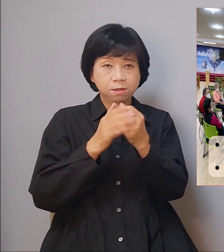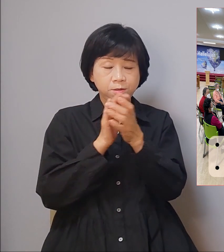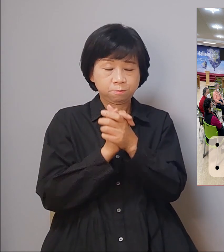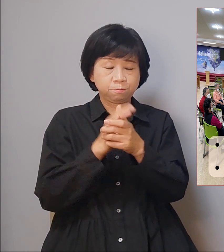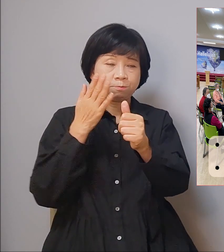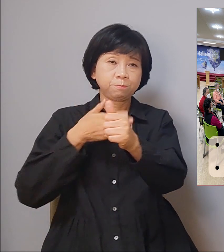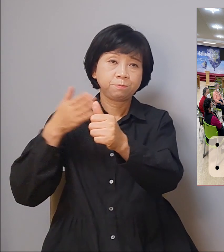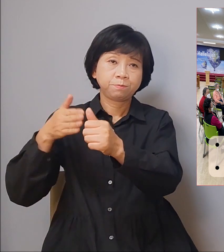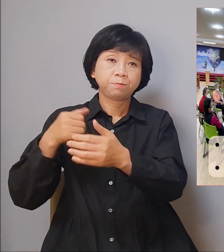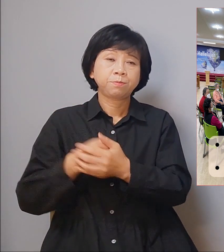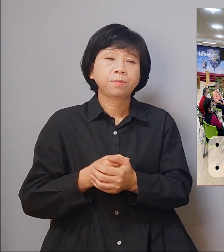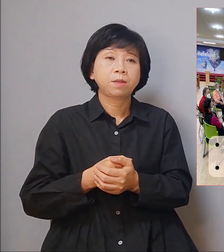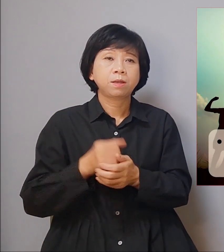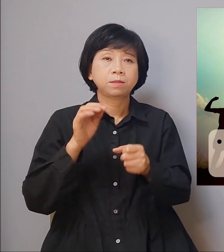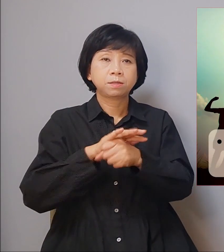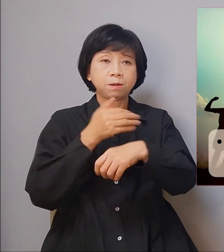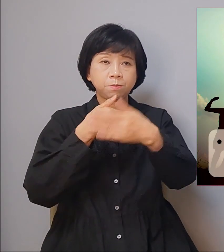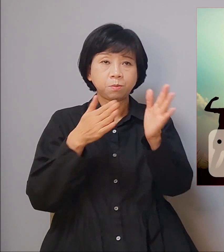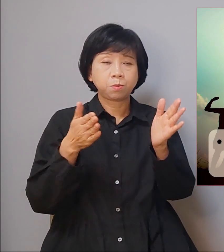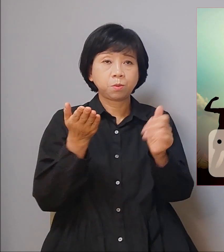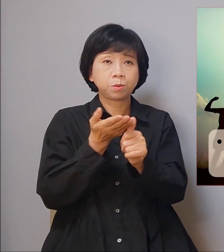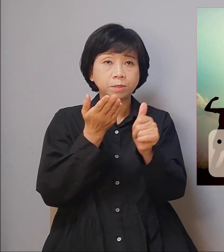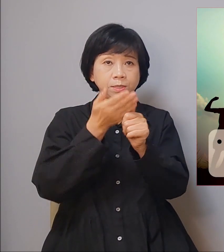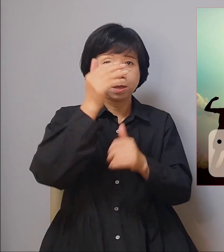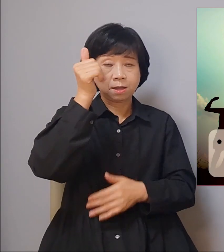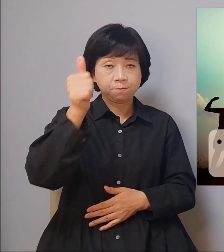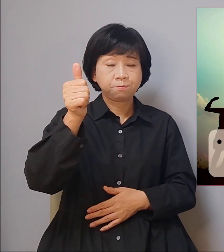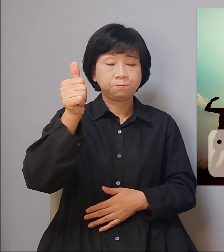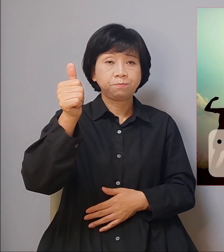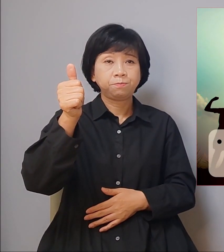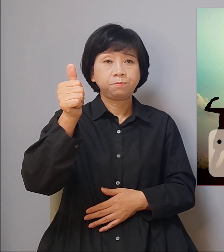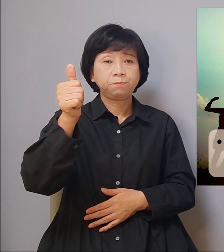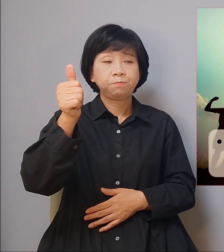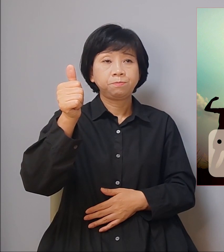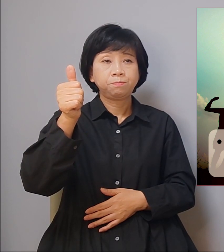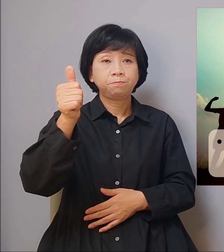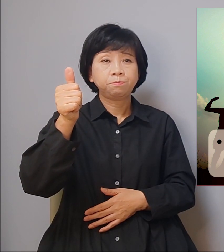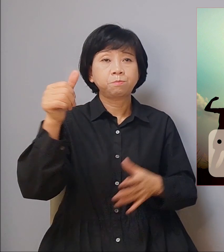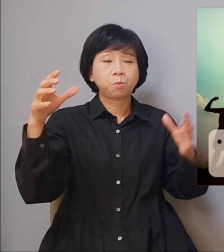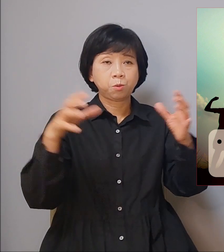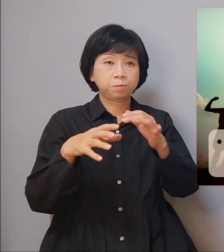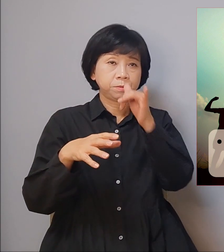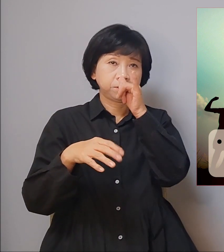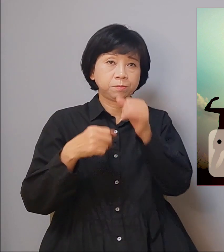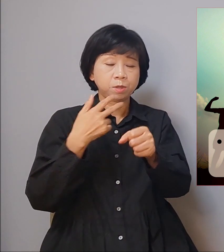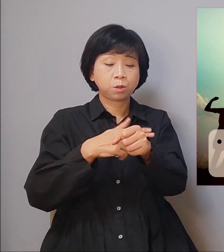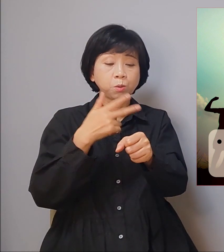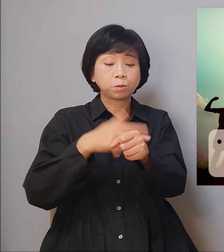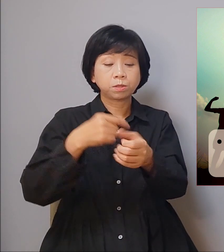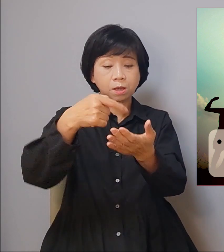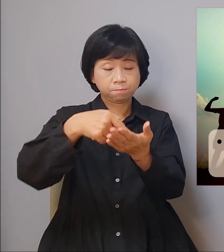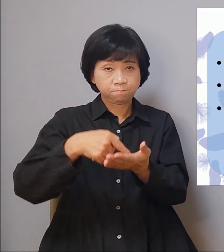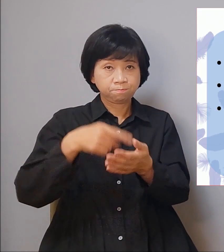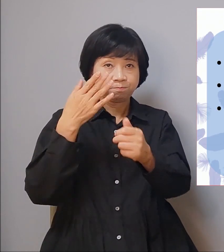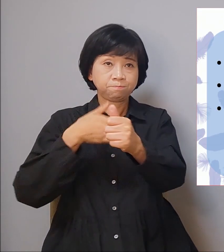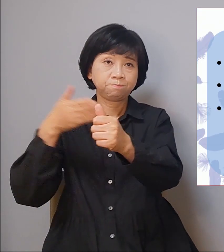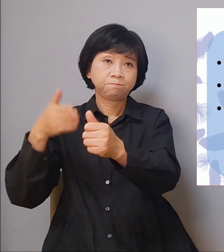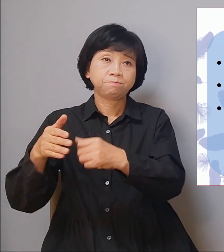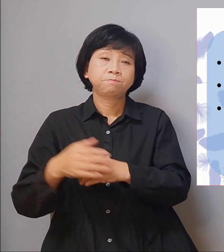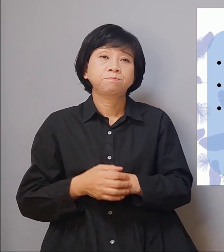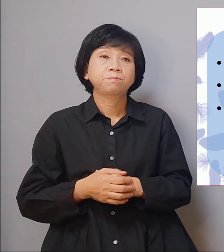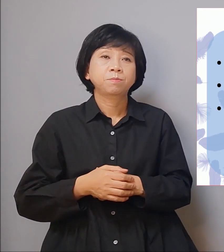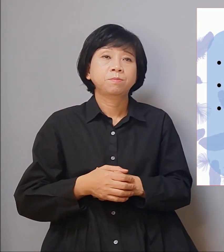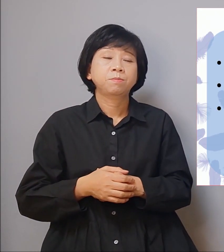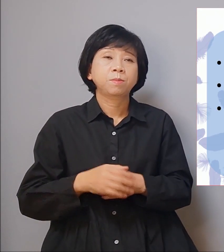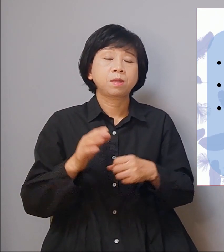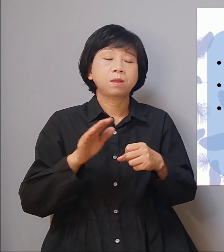사랑 목자 모임이 매주 있습니다. 다음 세대를 섬겨주실 교사를 찾습니다. 관심 부탁드립니다.